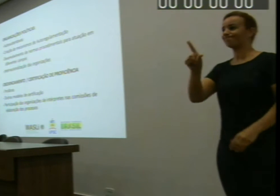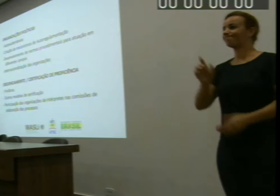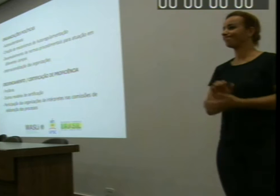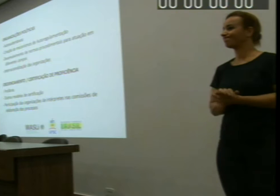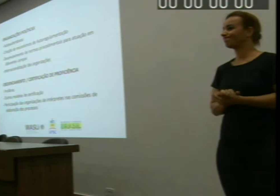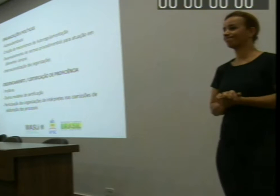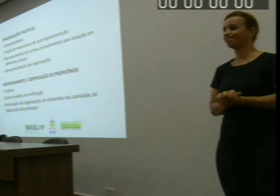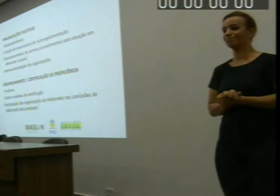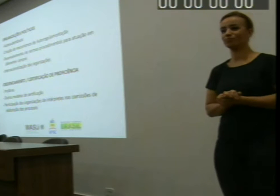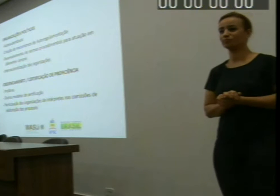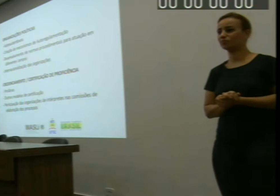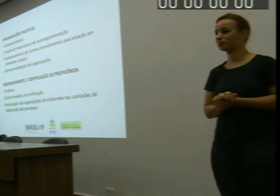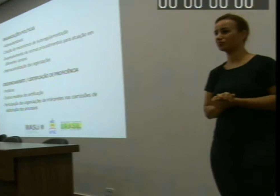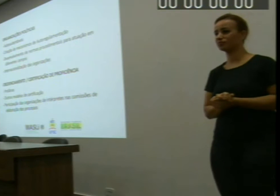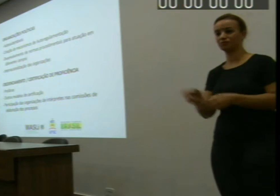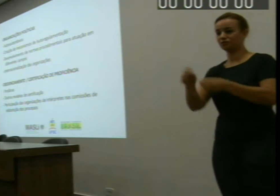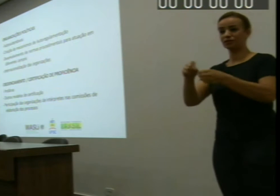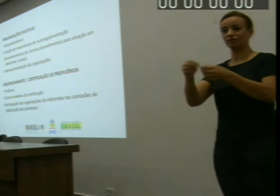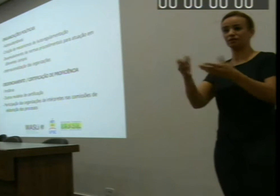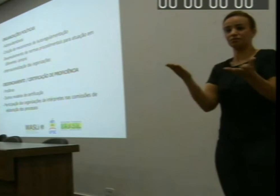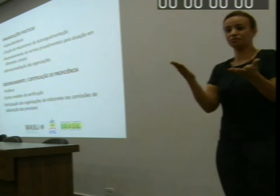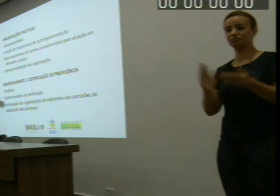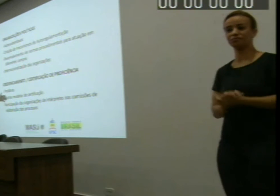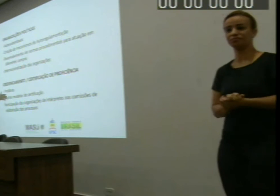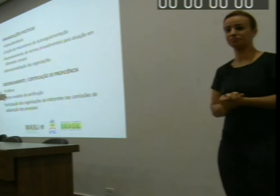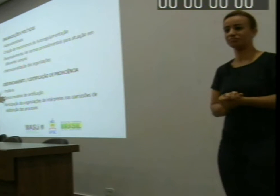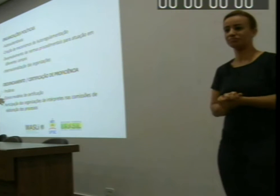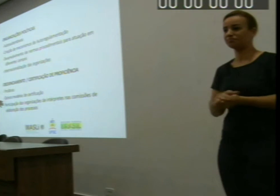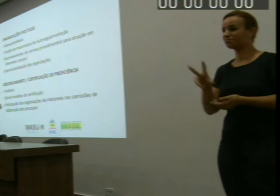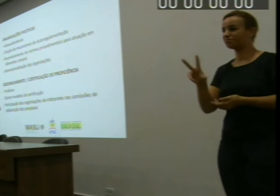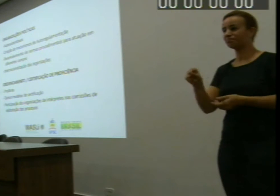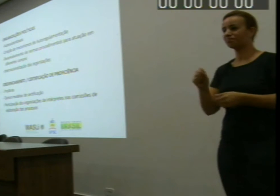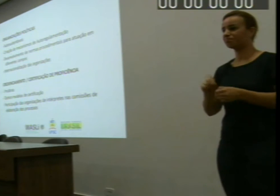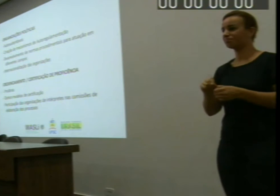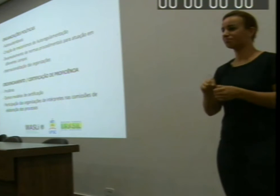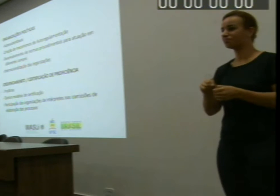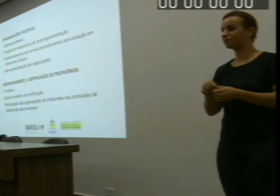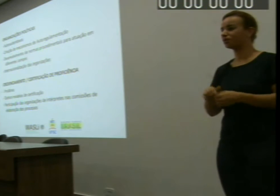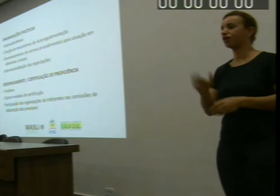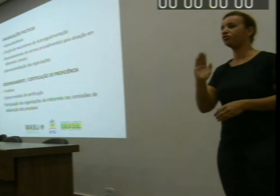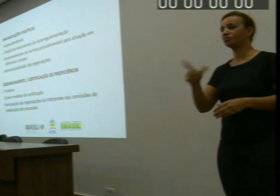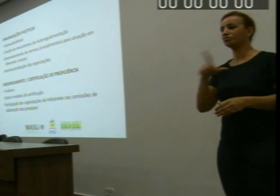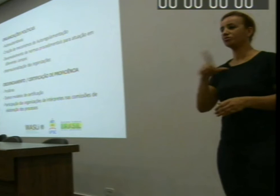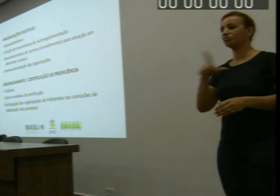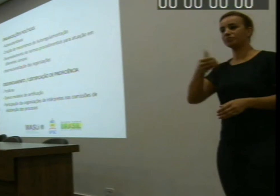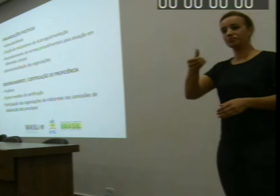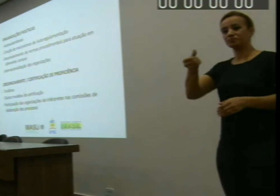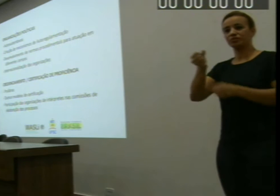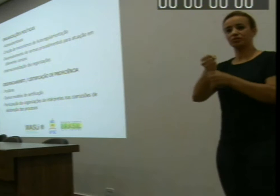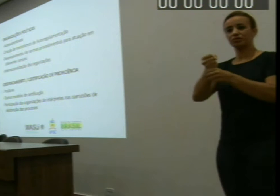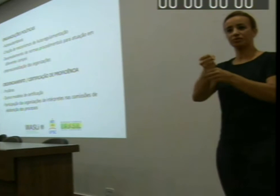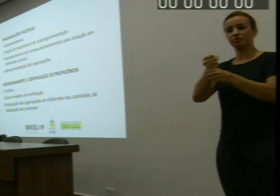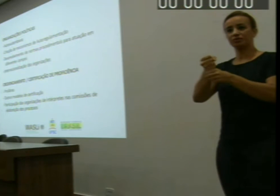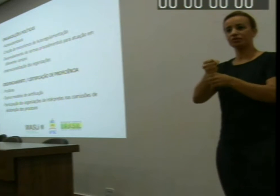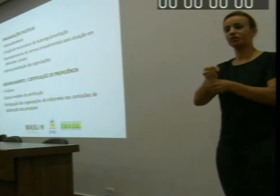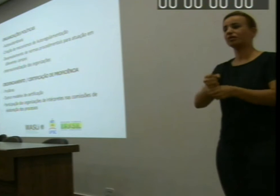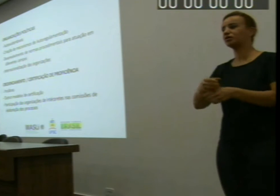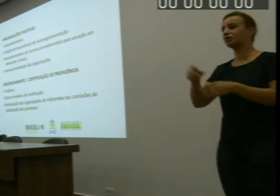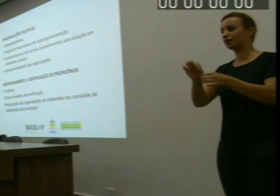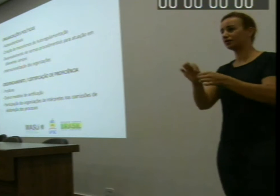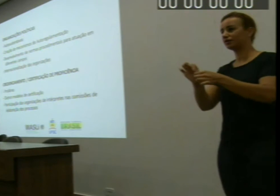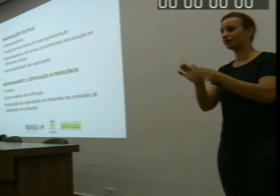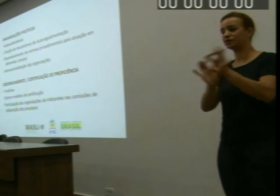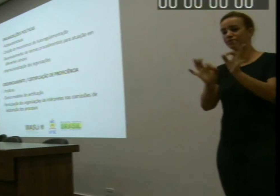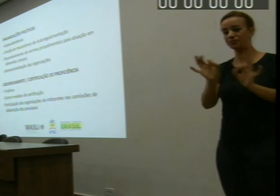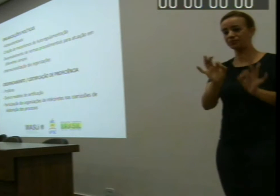conseguindo existir né a gente teve assim uns se anos em que o libras foi frequente em que ele